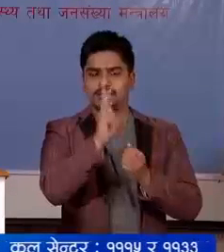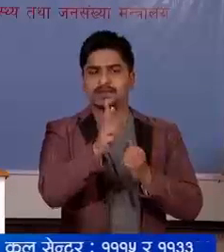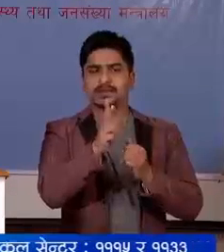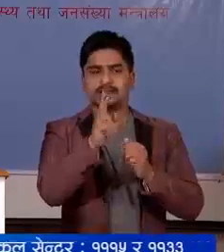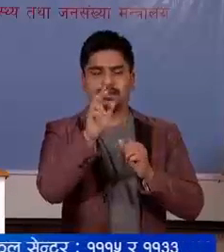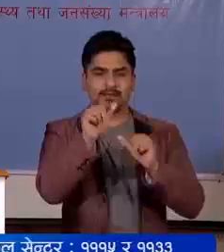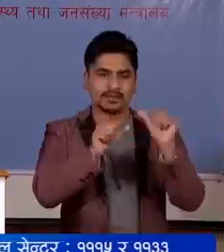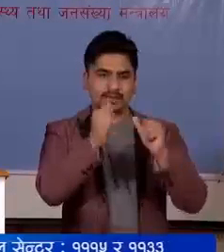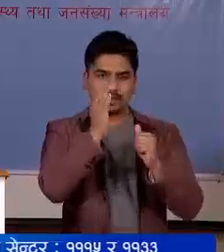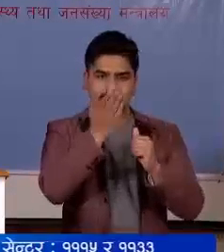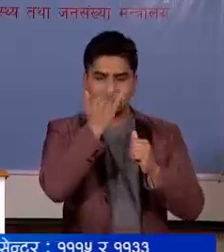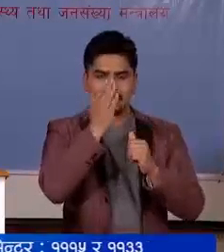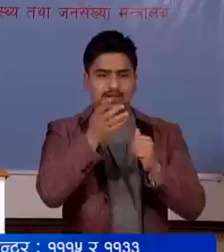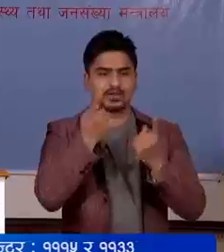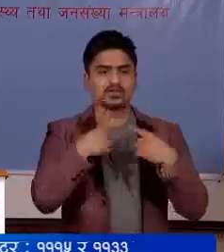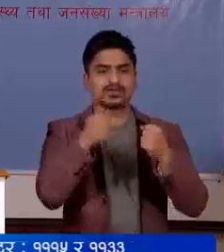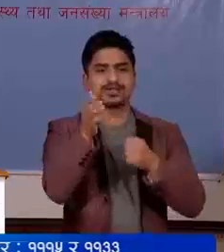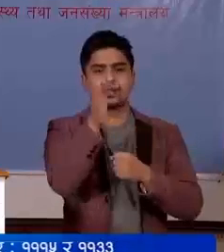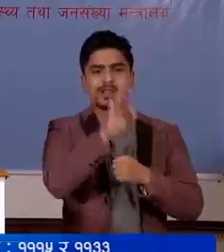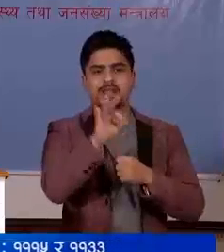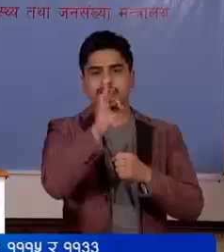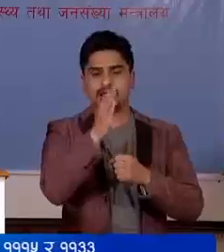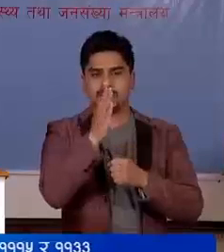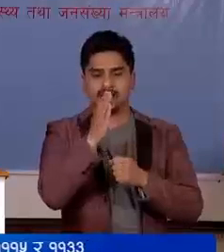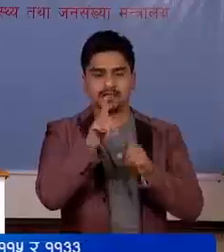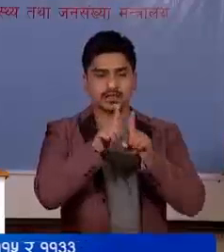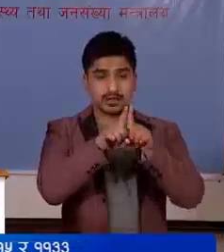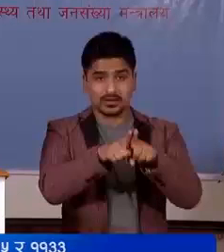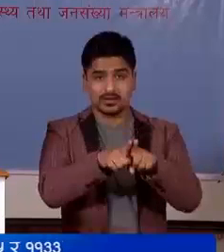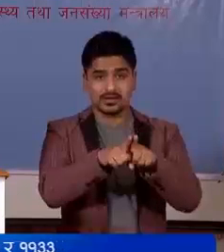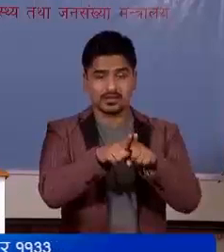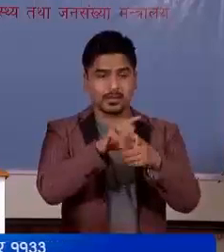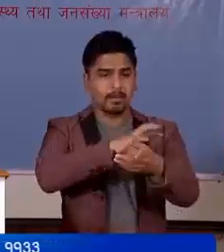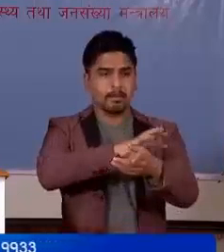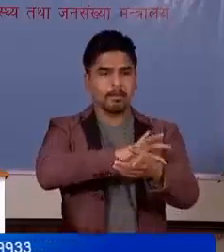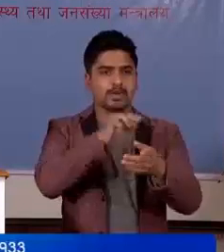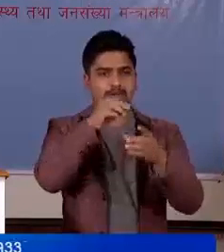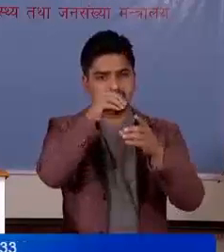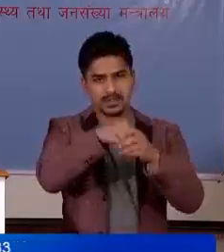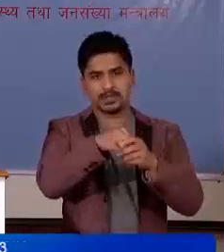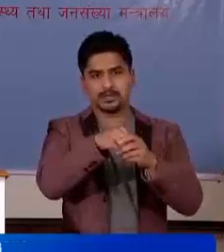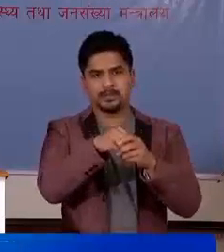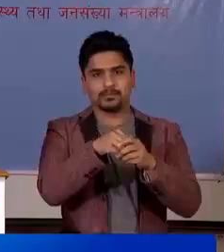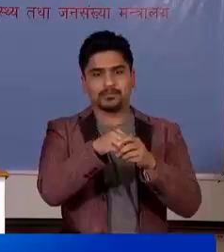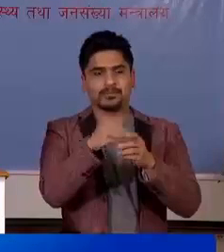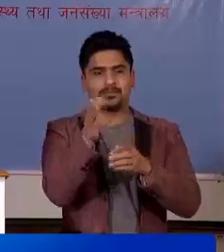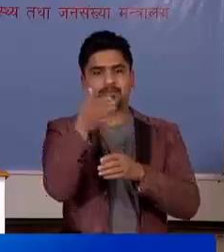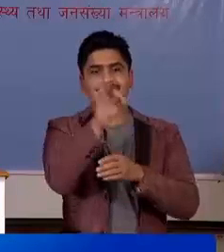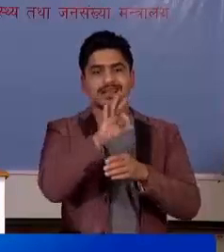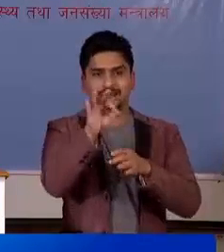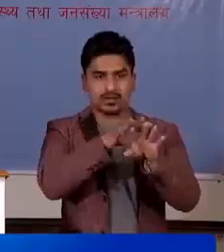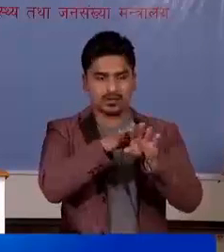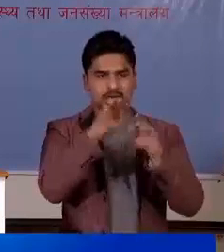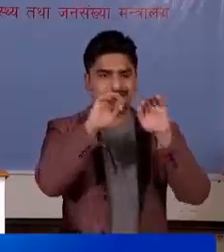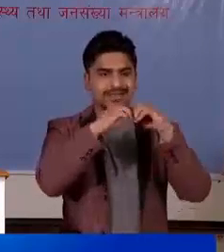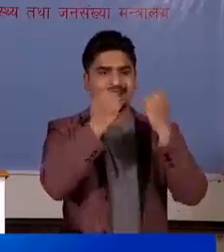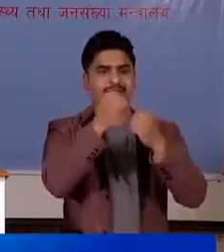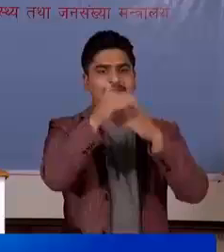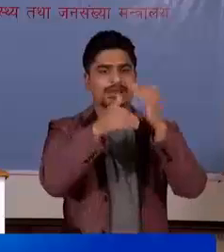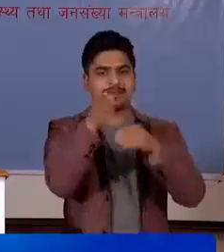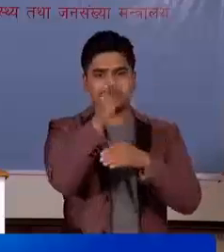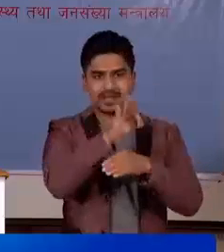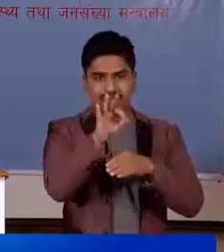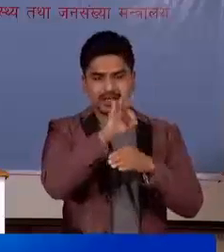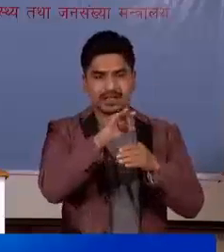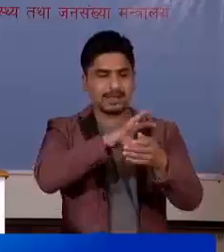गर्दाखेरी स्वास्थे तथा जनसंख्या मंत्रालाई संग प्रदेश मरोय का मंत्रालाई हरू समाजिक विकास मंत्रालाई